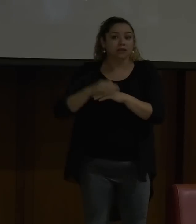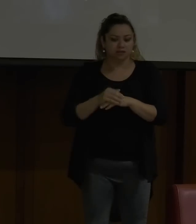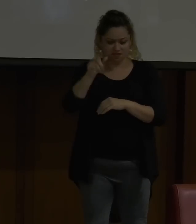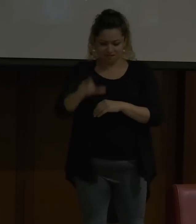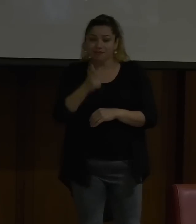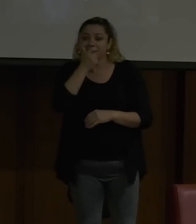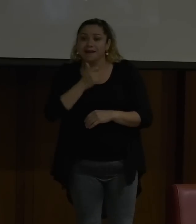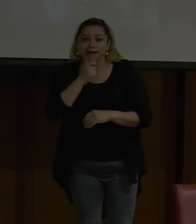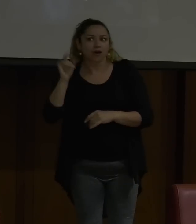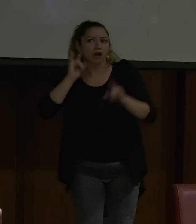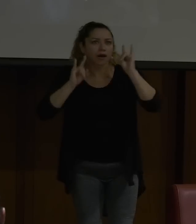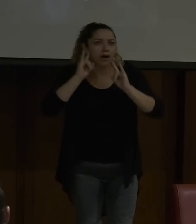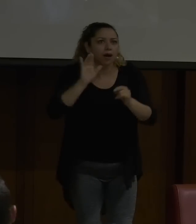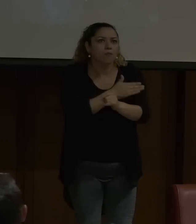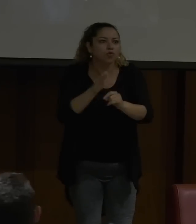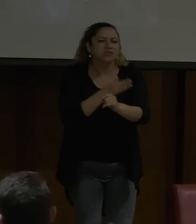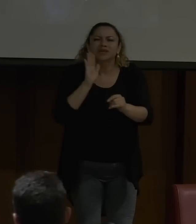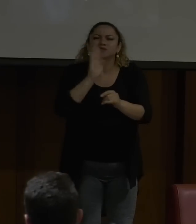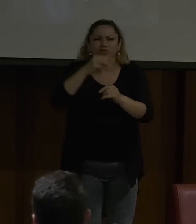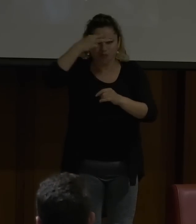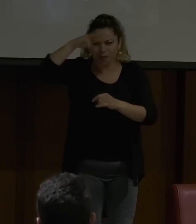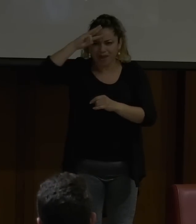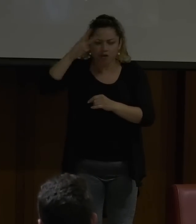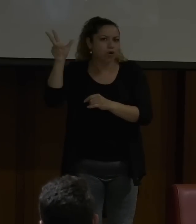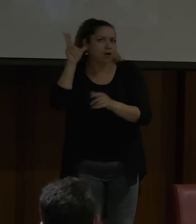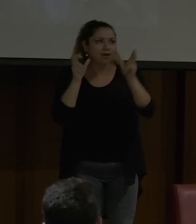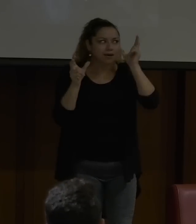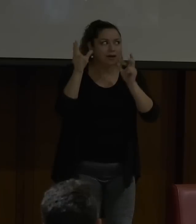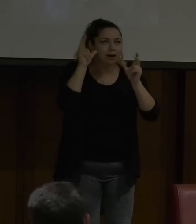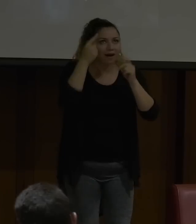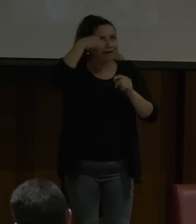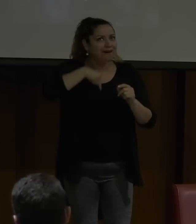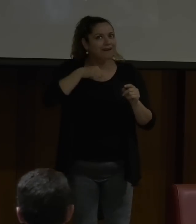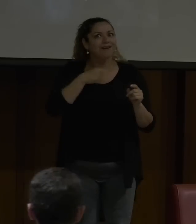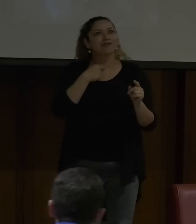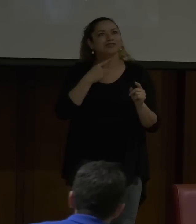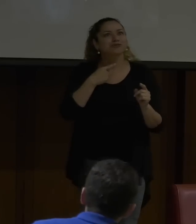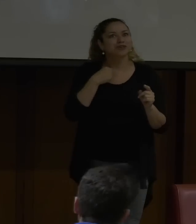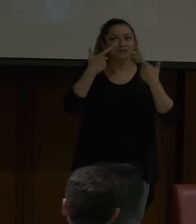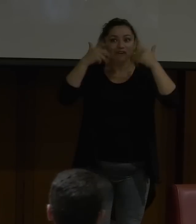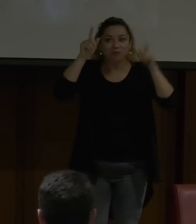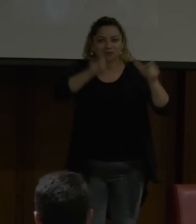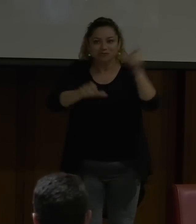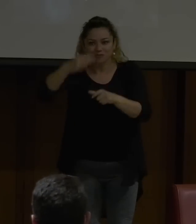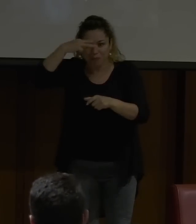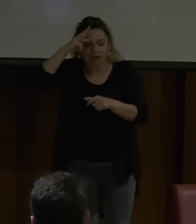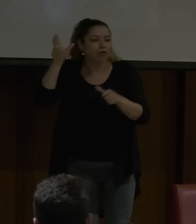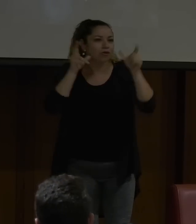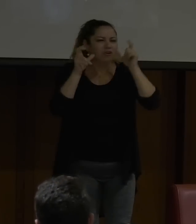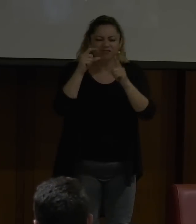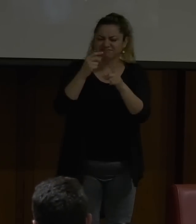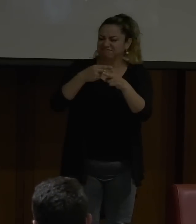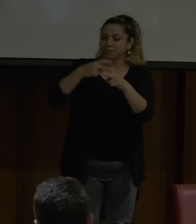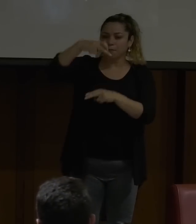ranchera, se oía mucha música mexicana, más que ranchera, se oía mucha, y a él le gustaba mucho José Alfredo Jiménez. Esto no es de José Alfredo, pero